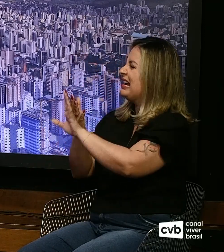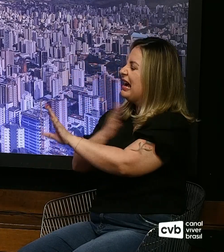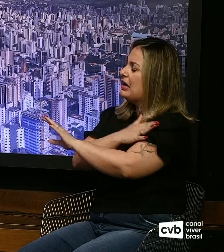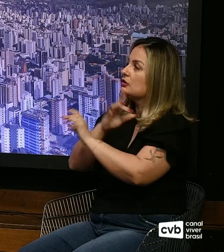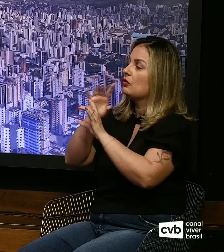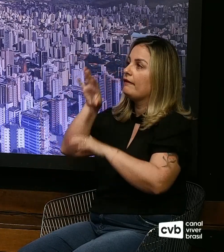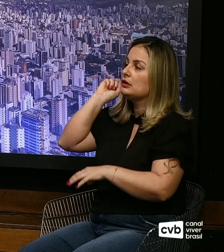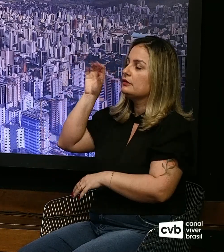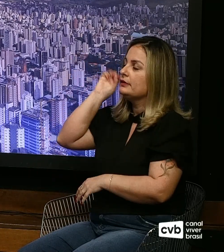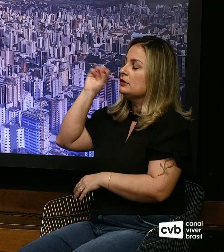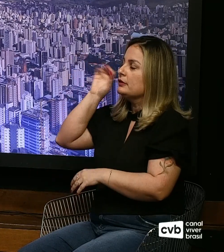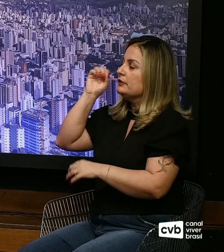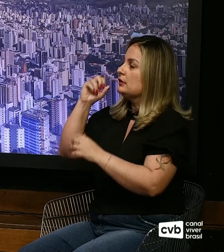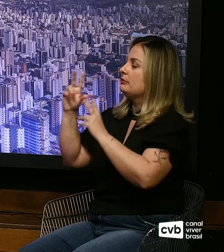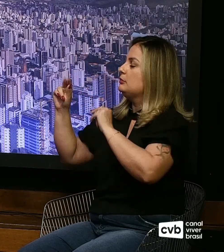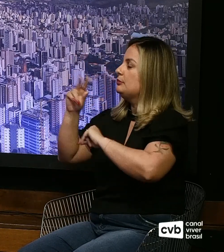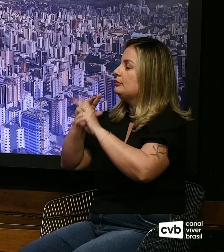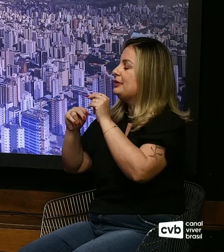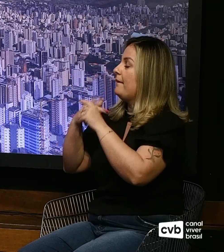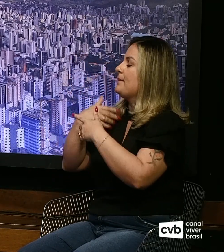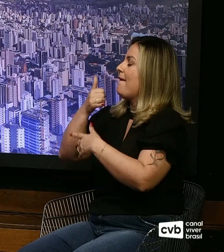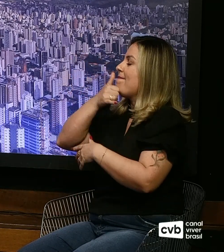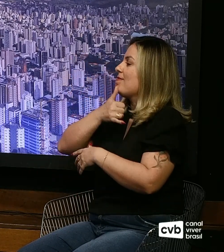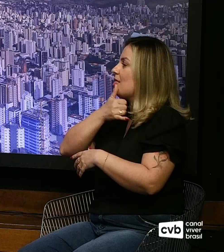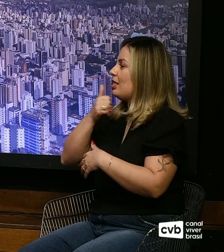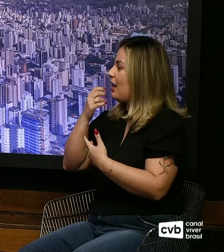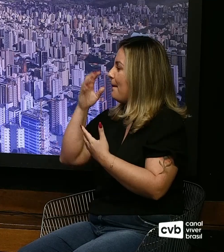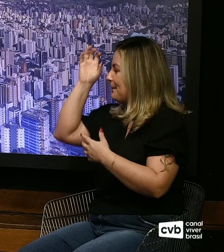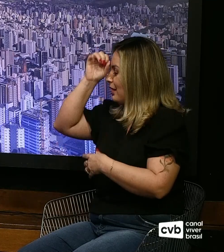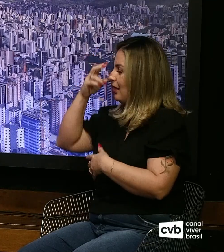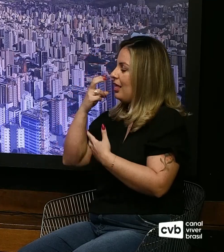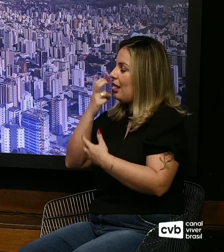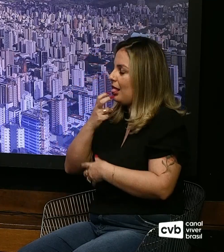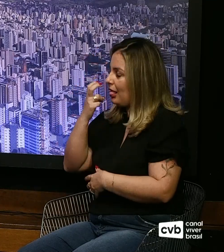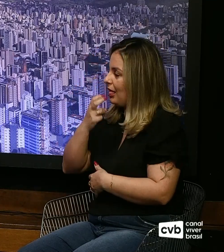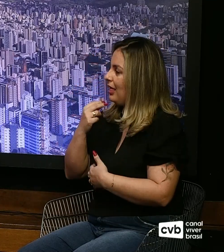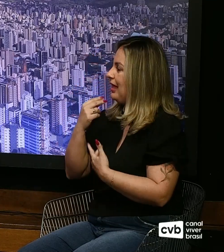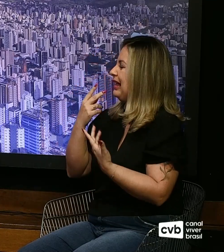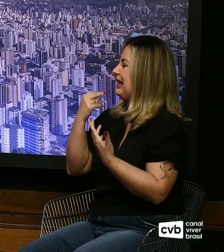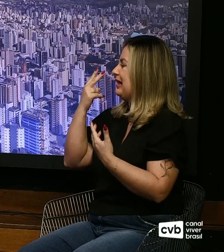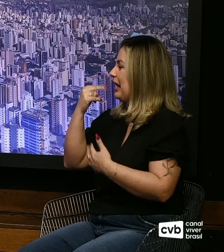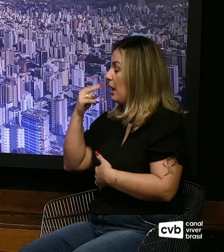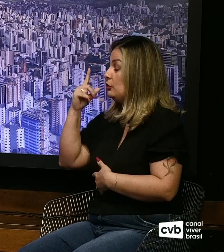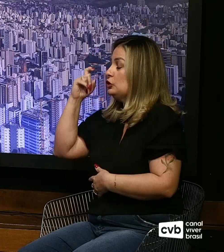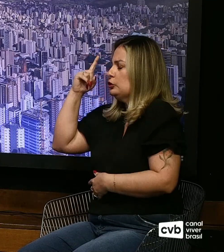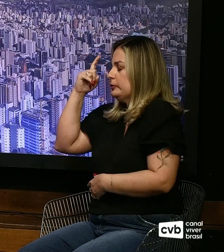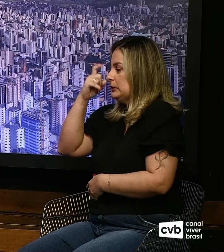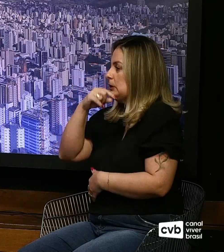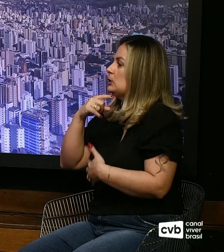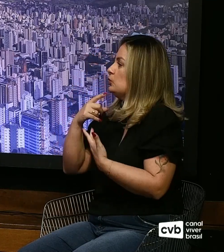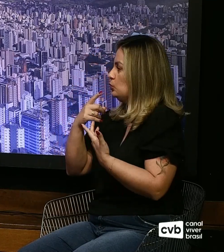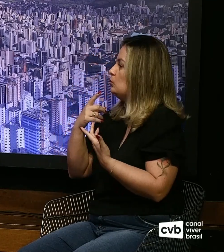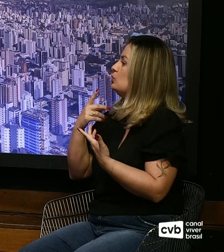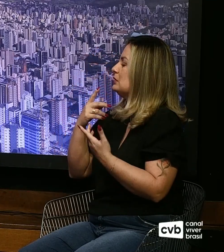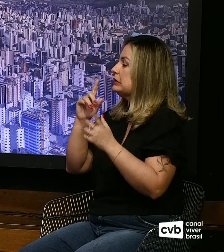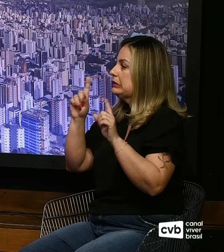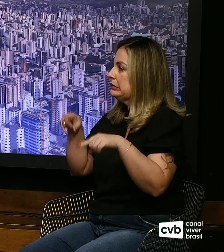do mundo. E foi muito emocionante, porque eu achava... Era um esforço muito grande eu ter que fazer leitura labial, eu ter que buscar essa